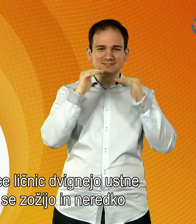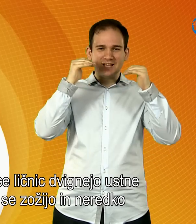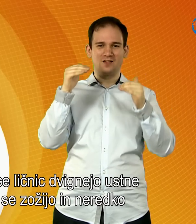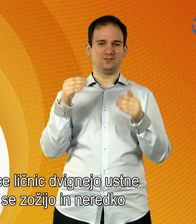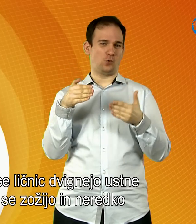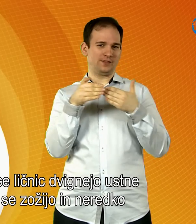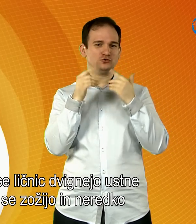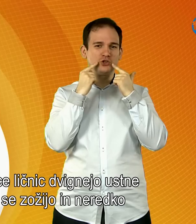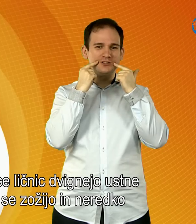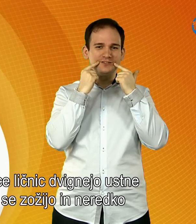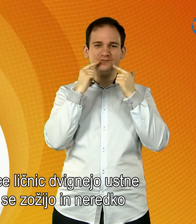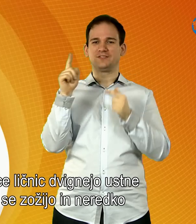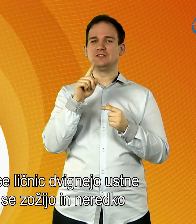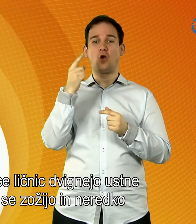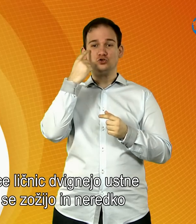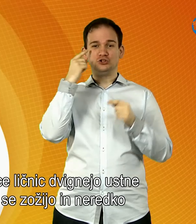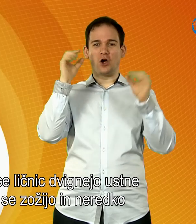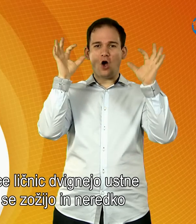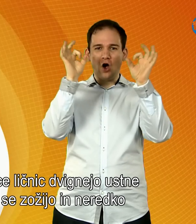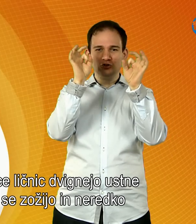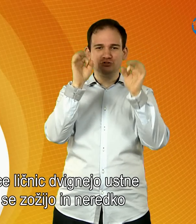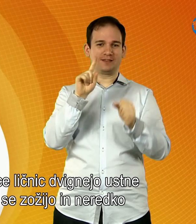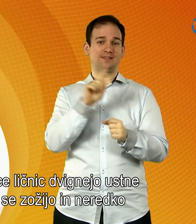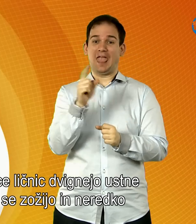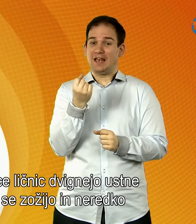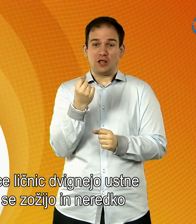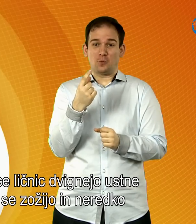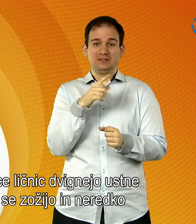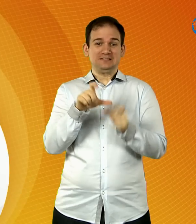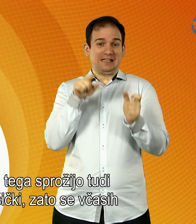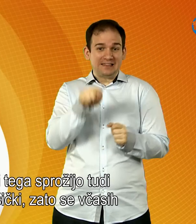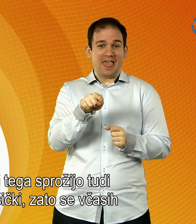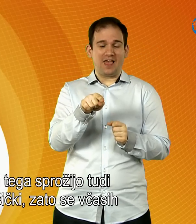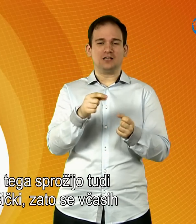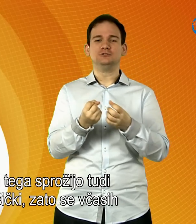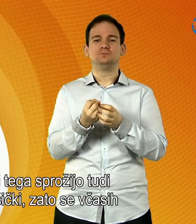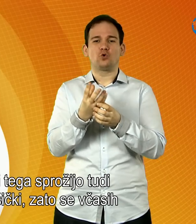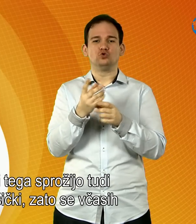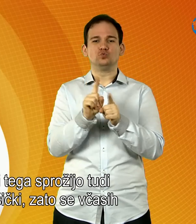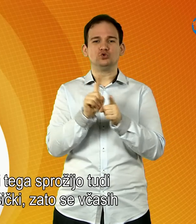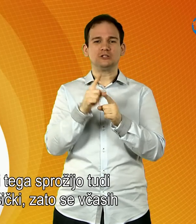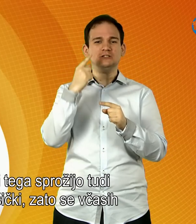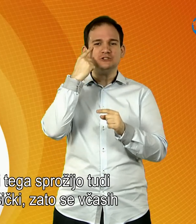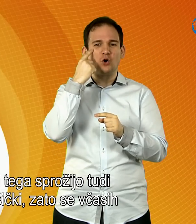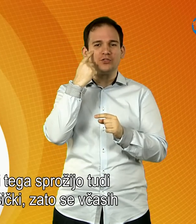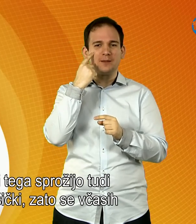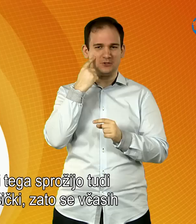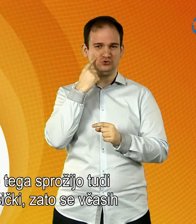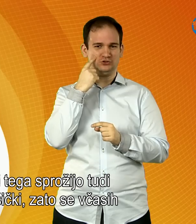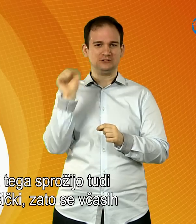se zožijo in neredko se zaradi tega sprožijo tudi solzni mešički, zato se včasih